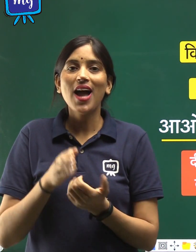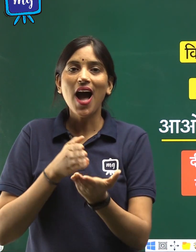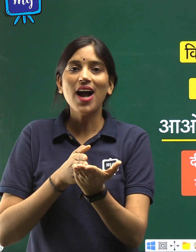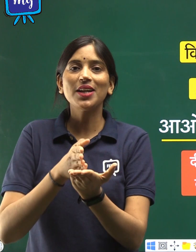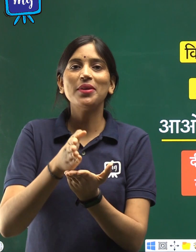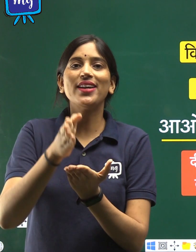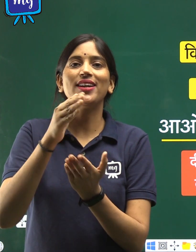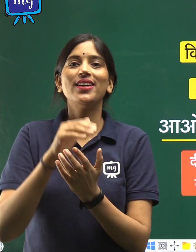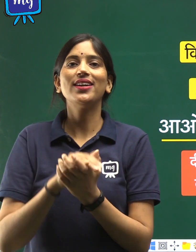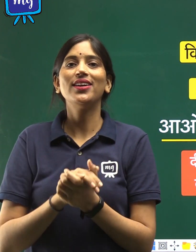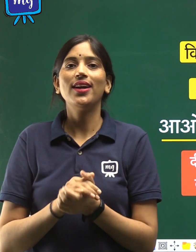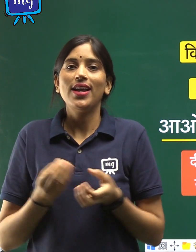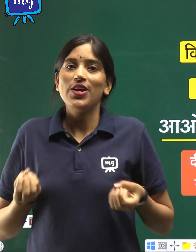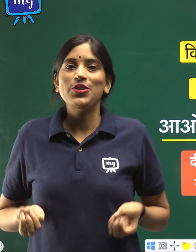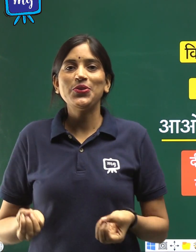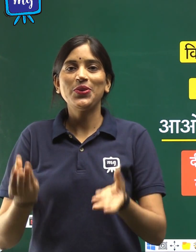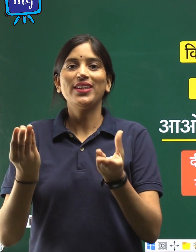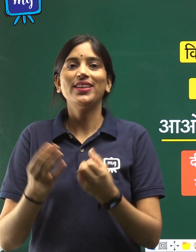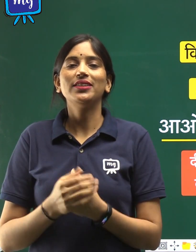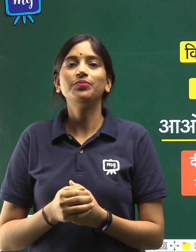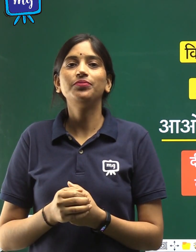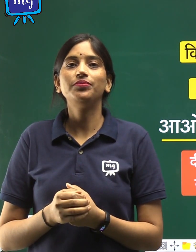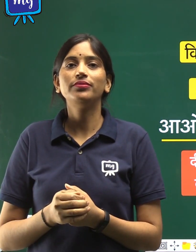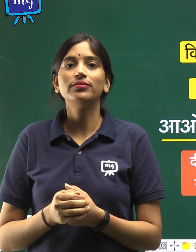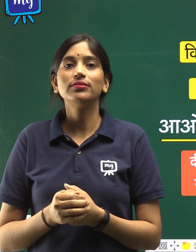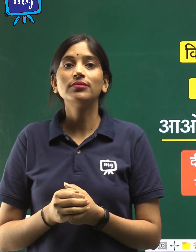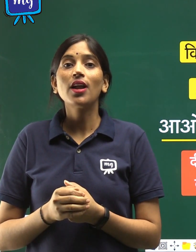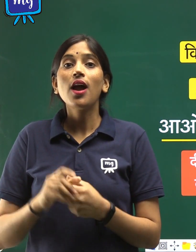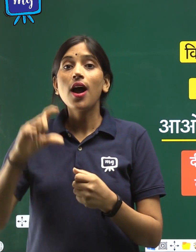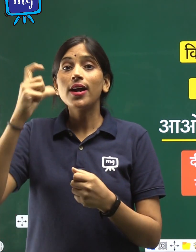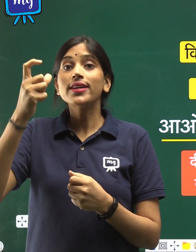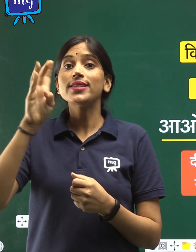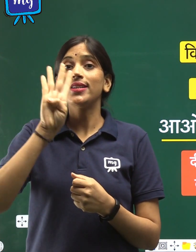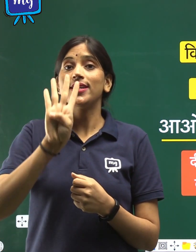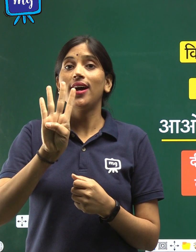बढ़ें, शुरू करते हैं। कक्षा 4,